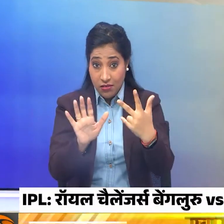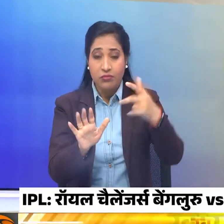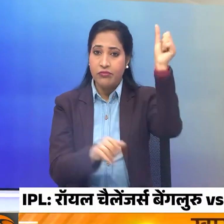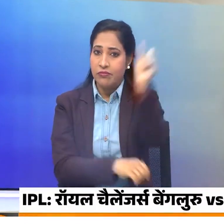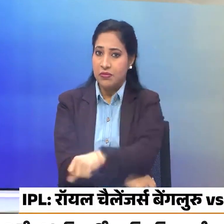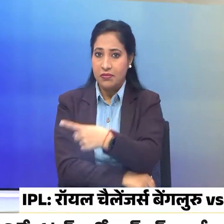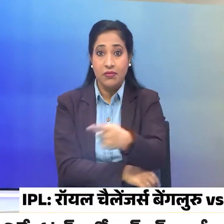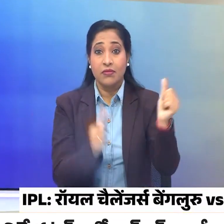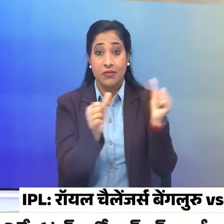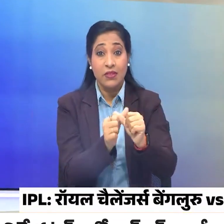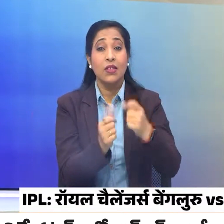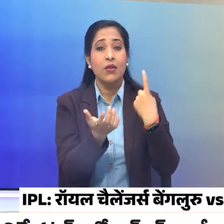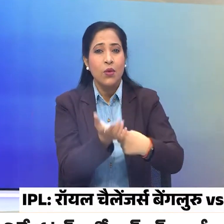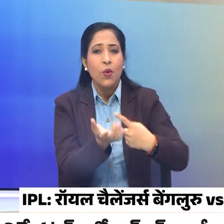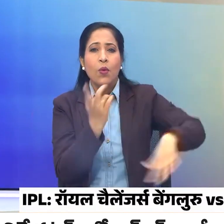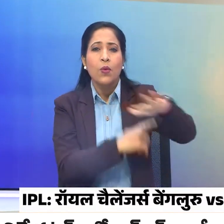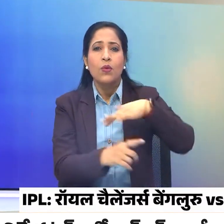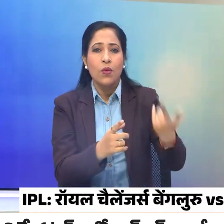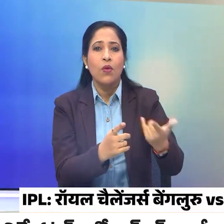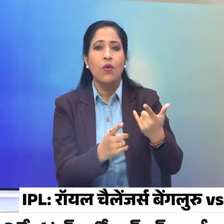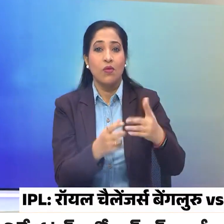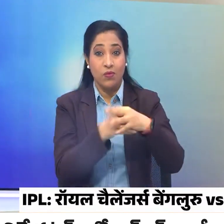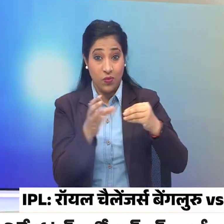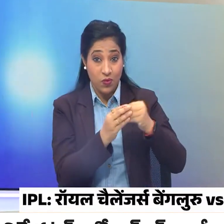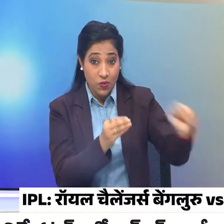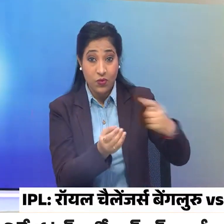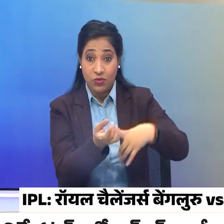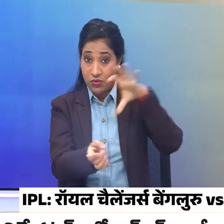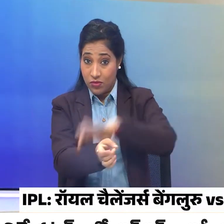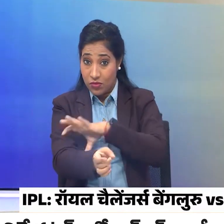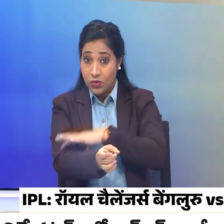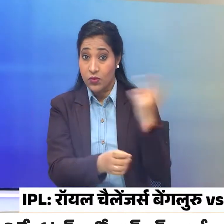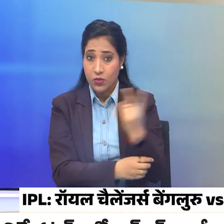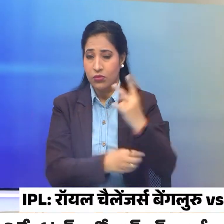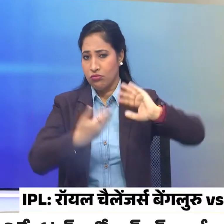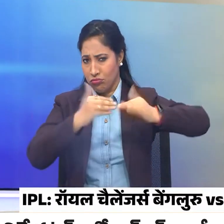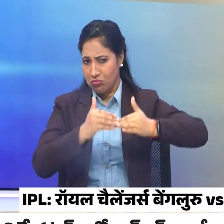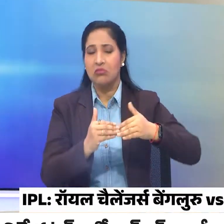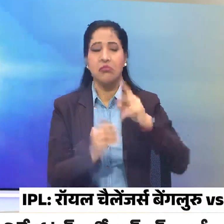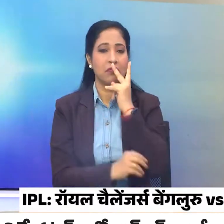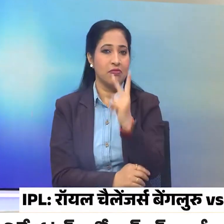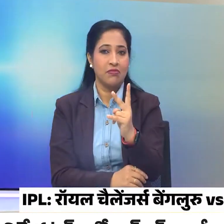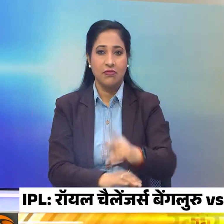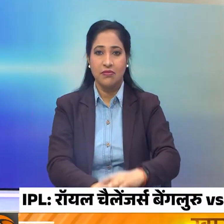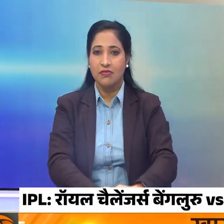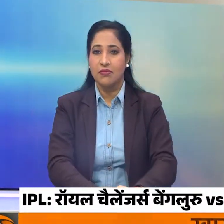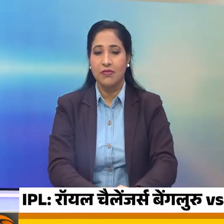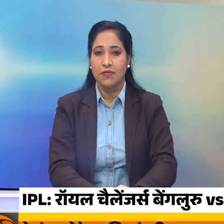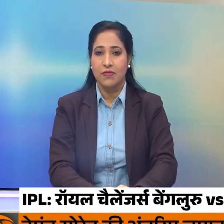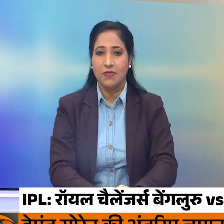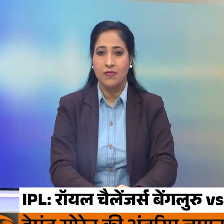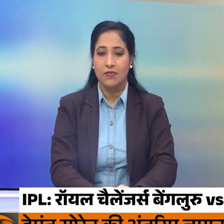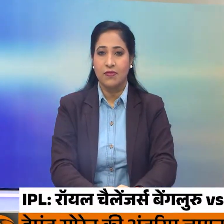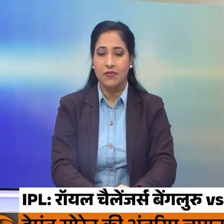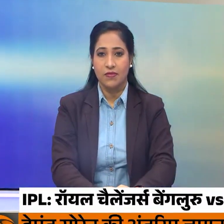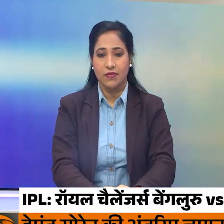वहीं एलिमिनेटर राउंड में आज रॉयल चैलेंजर्स बेंगलुरु और राजस्थान रॉयल्स होंगे आमने सामने।